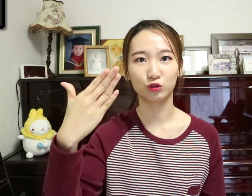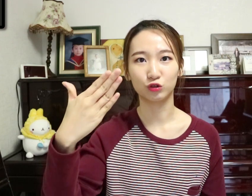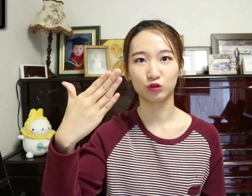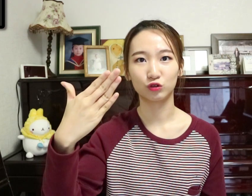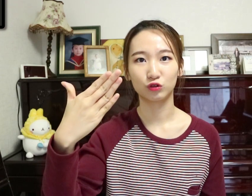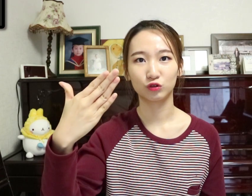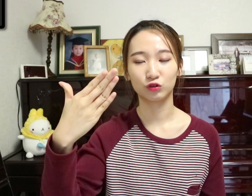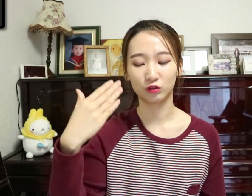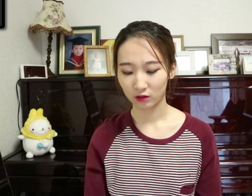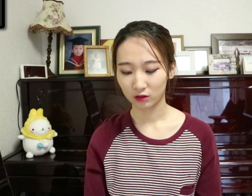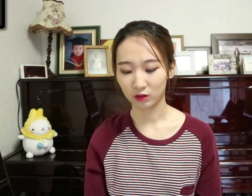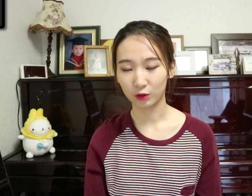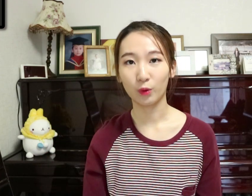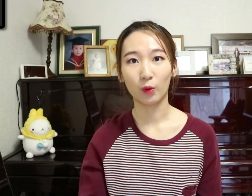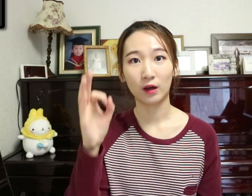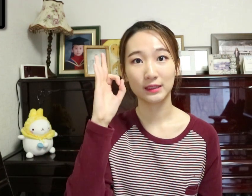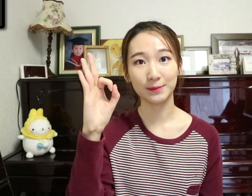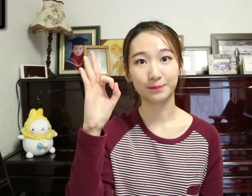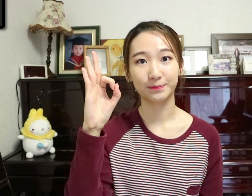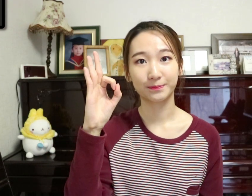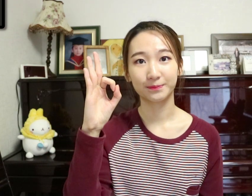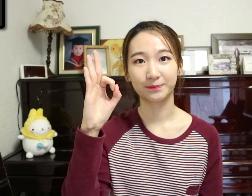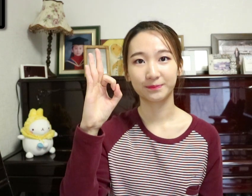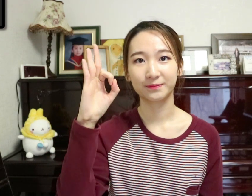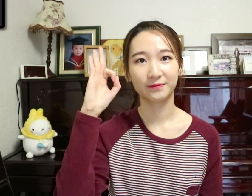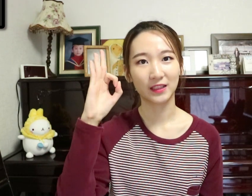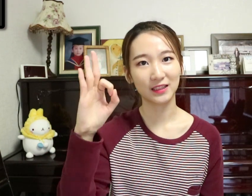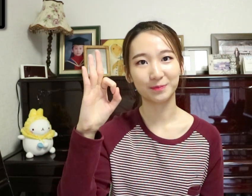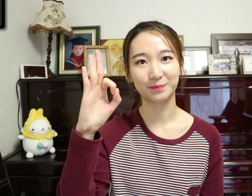9. 그리고 10. 10.